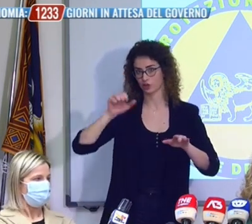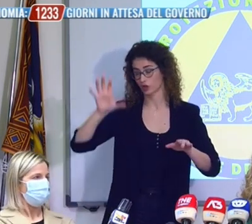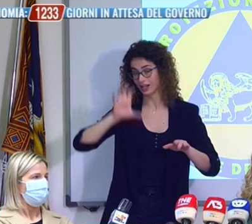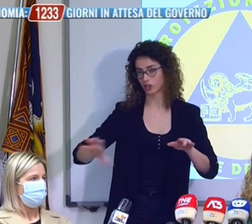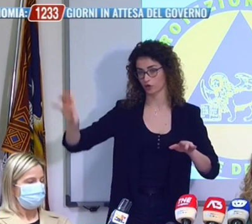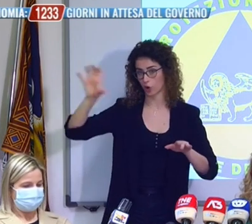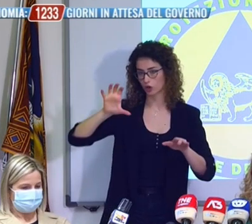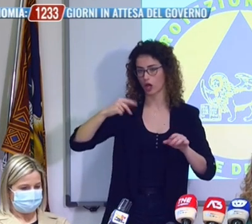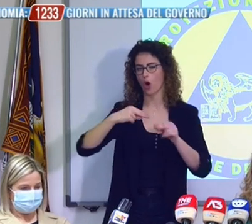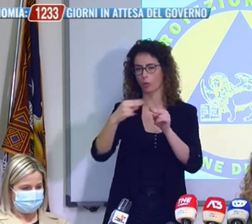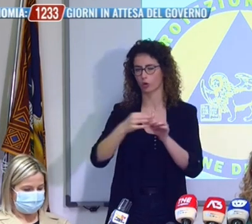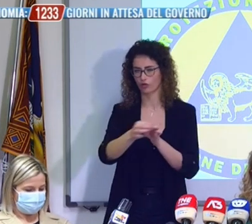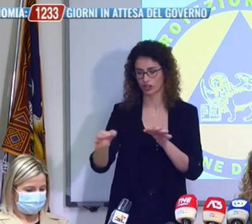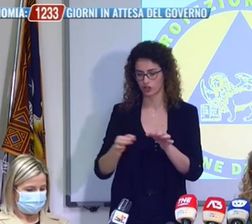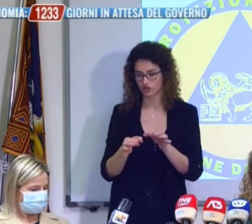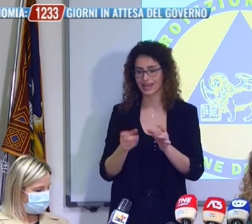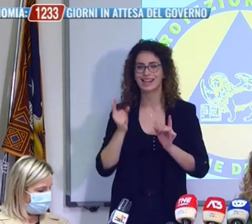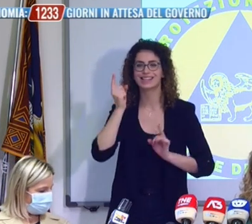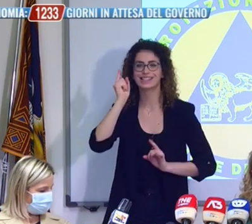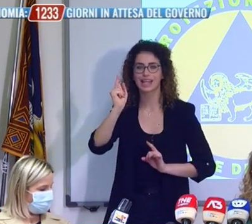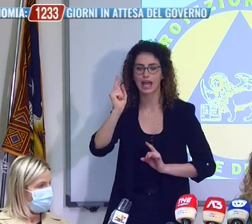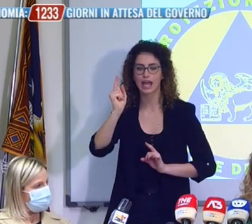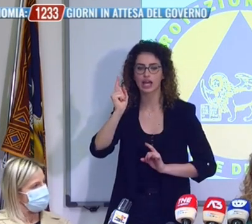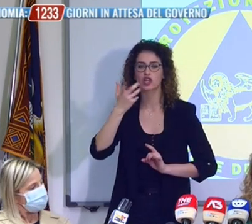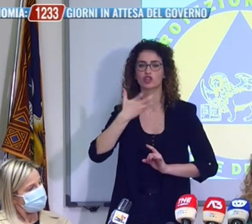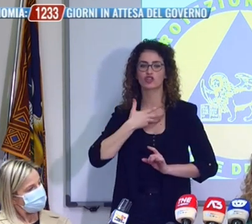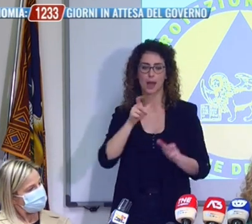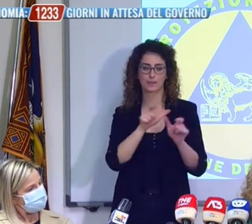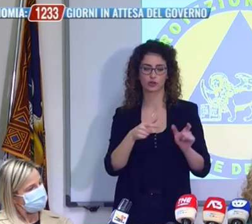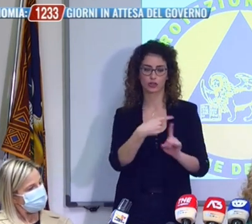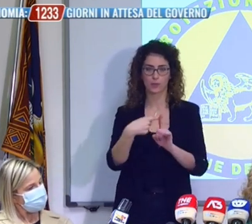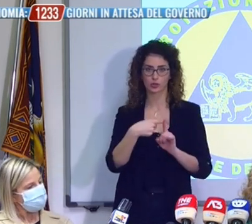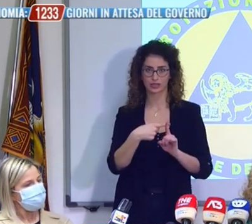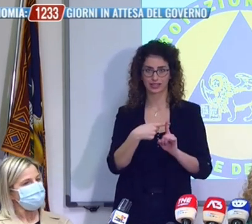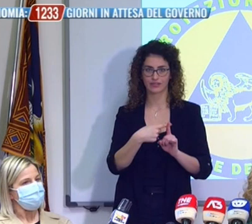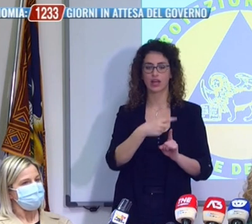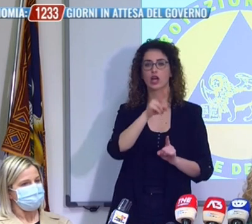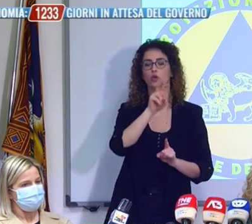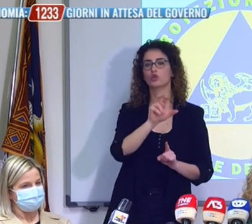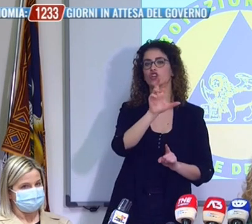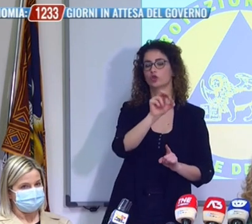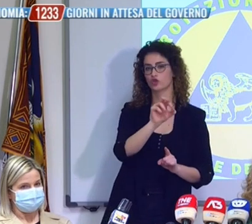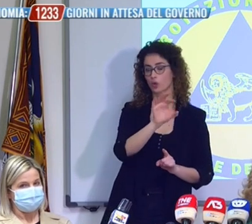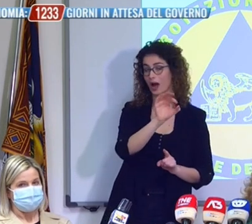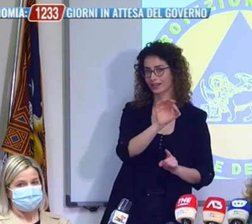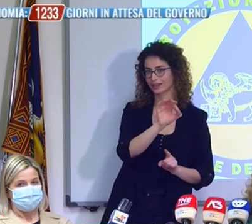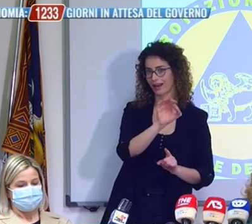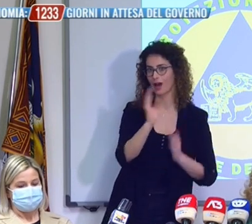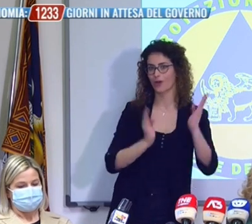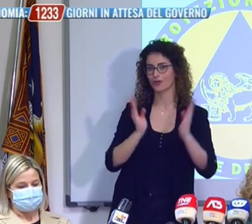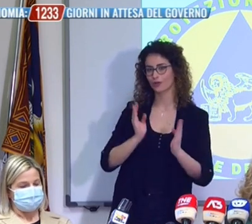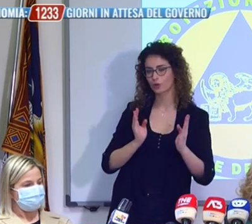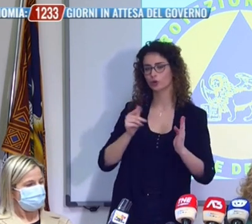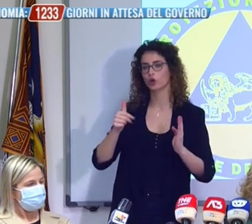o subregionale quando c'è un'incidenza di casi pari a 250 su 100.000, pari